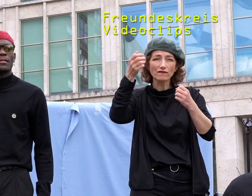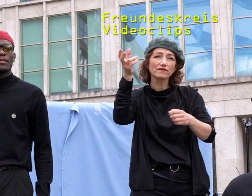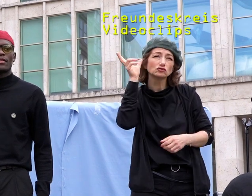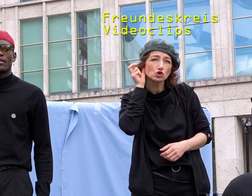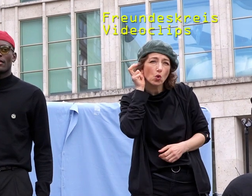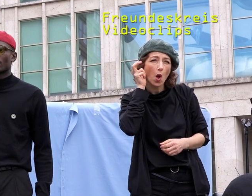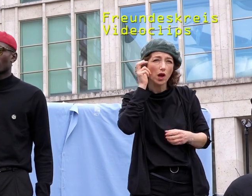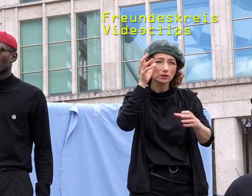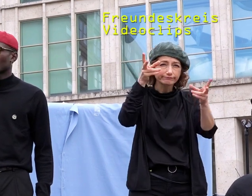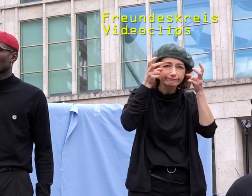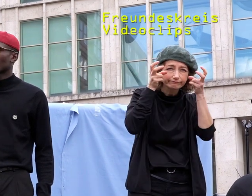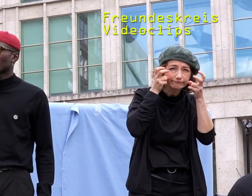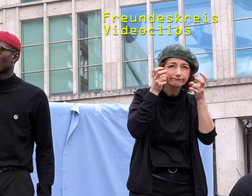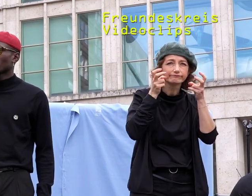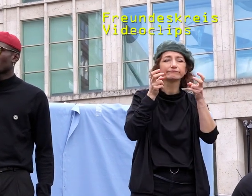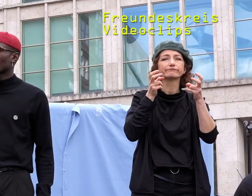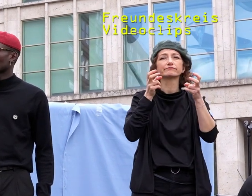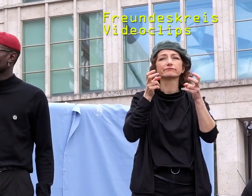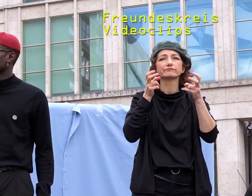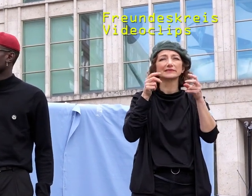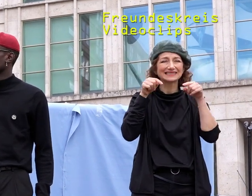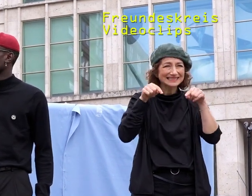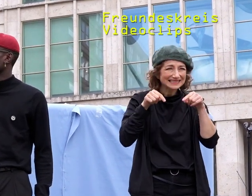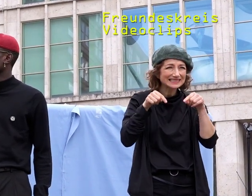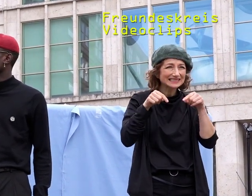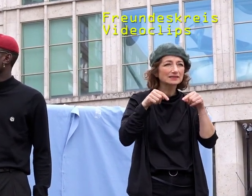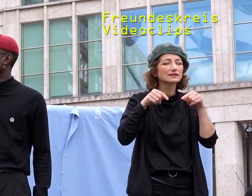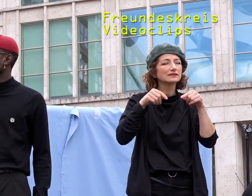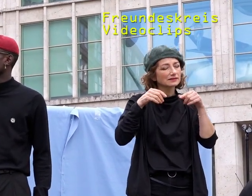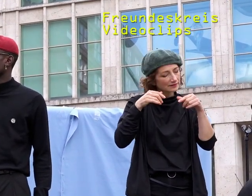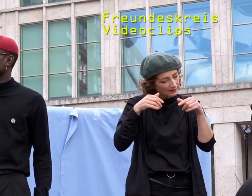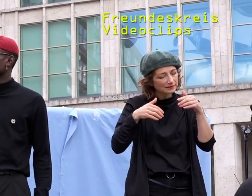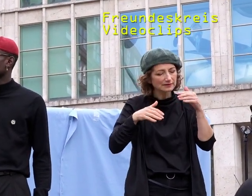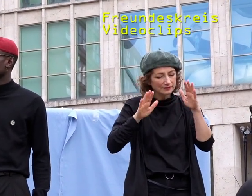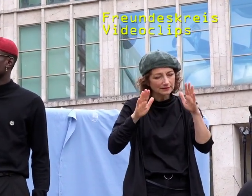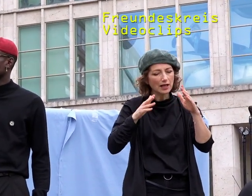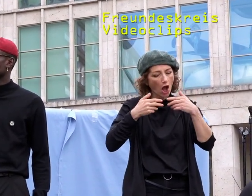und in dieser Konversation, know your place.